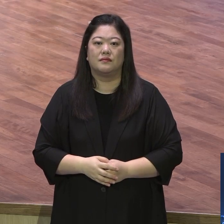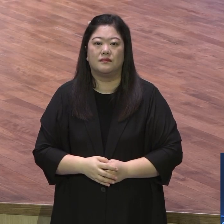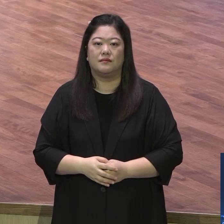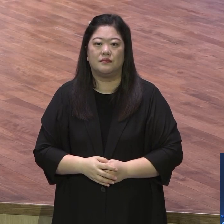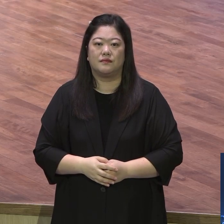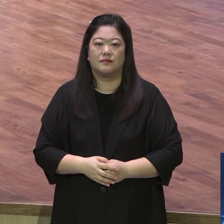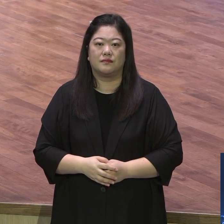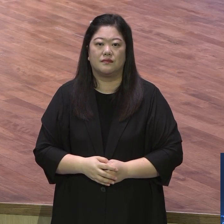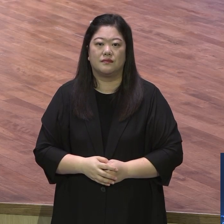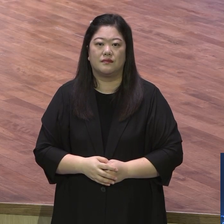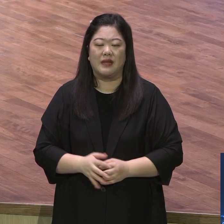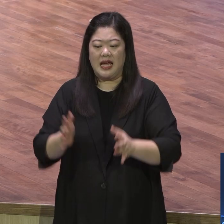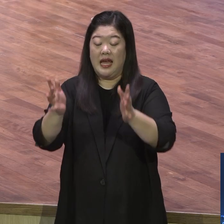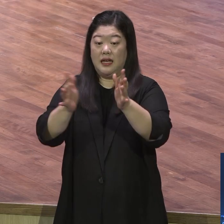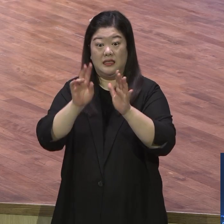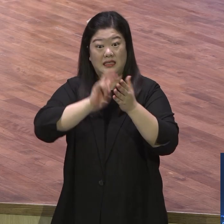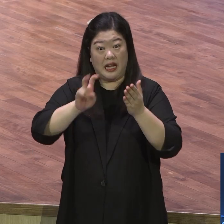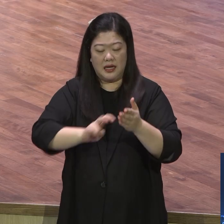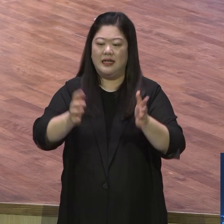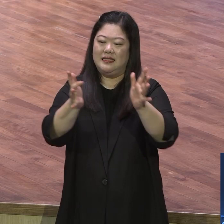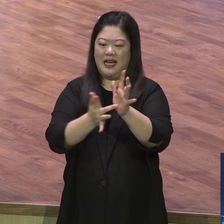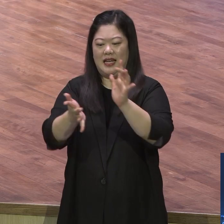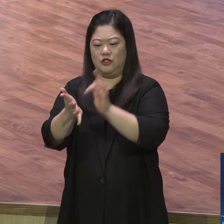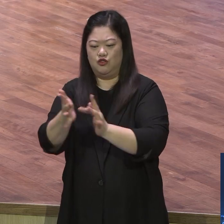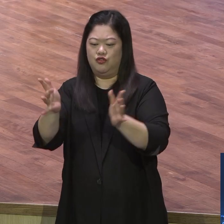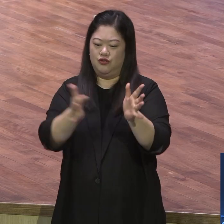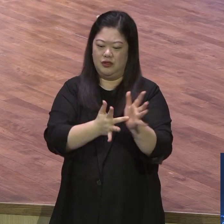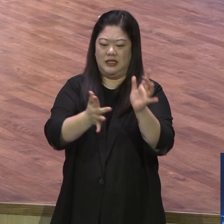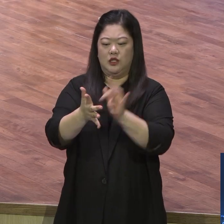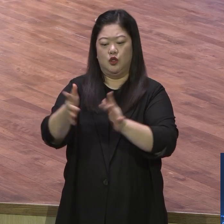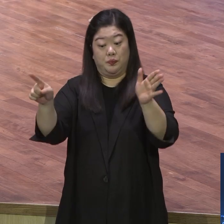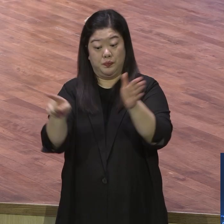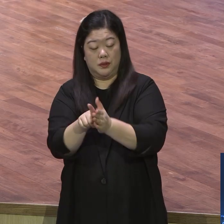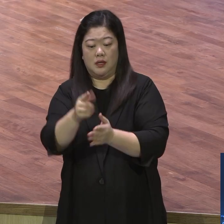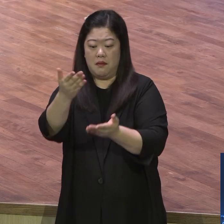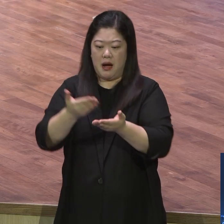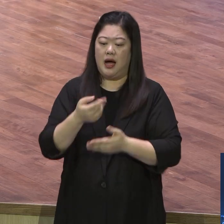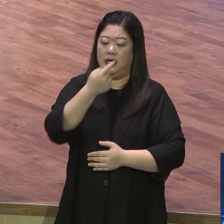예수의 성 믿는 것 받은 증거 많도다 절대 믿음 없기 때문에 증거 없어